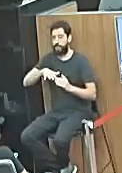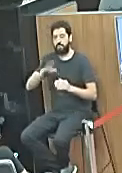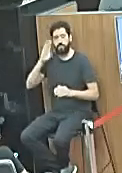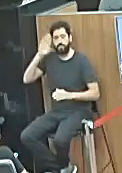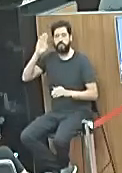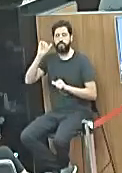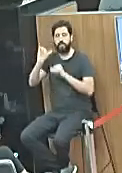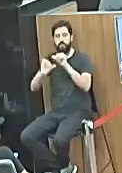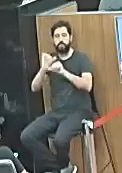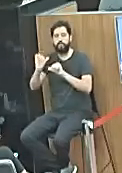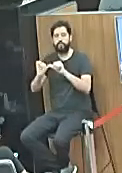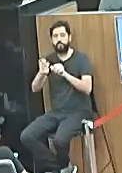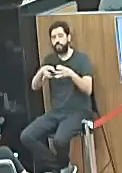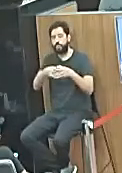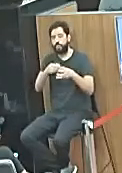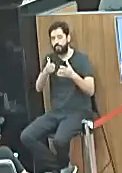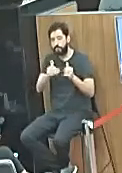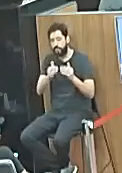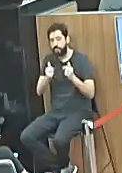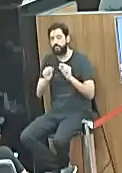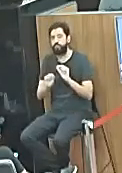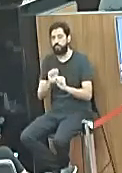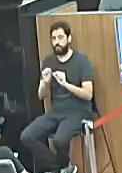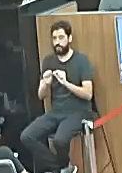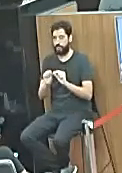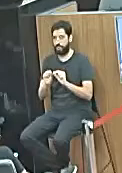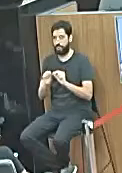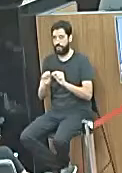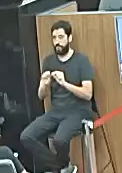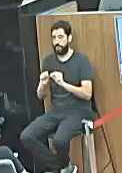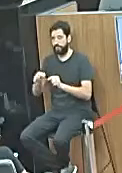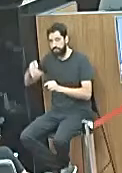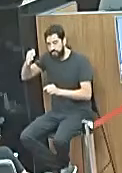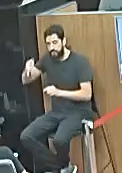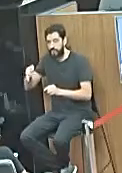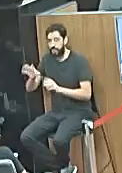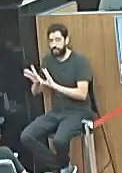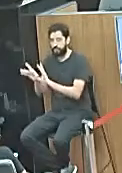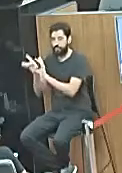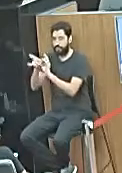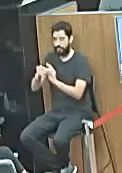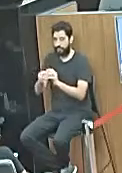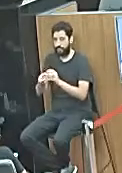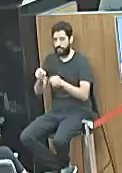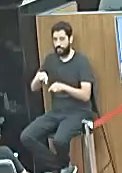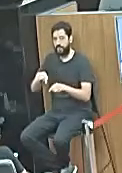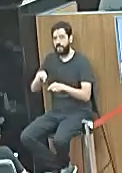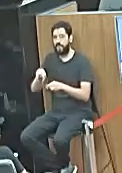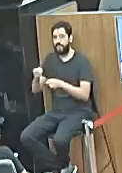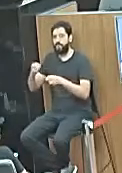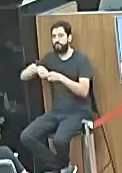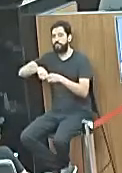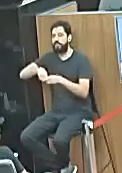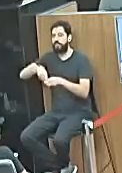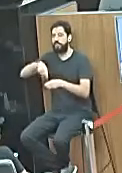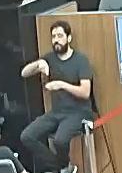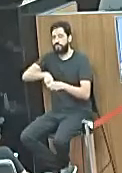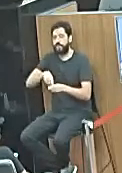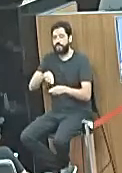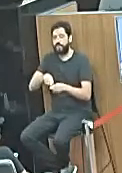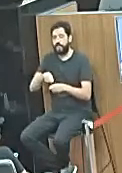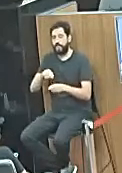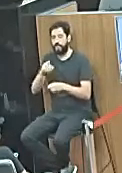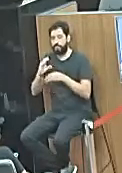sugeridas pelo grupo foram garantir a vinculação de 70 por cento da receita do fundo de erradicação da miséria